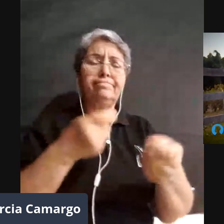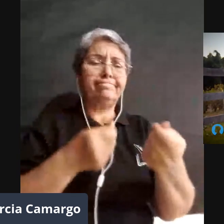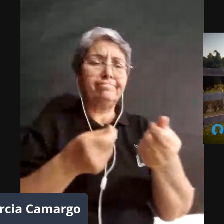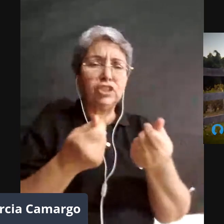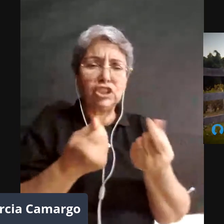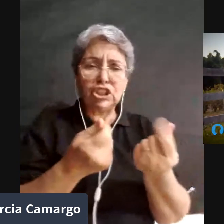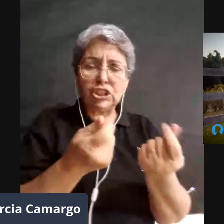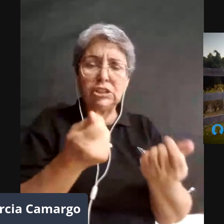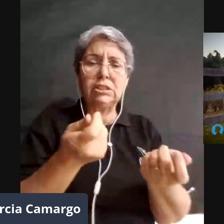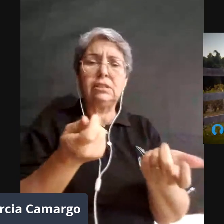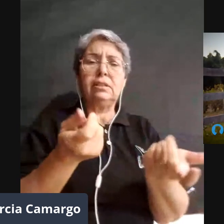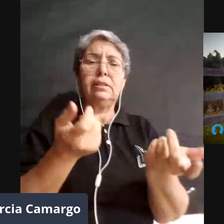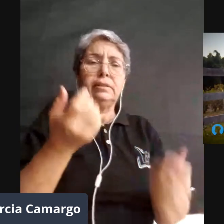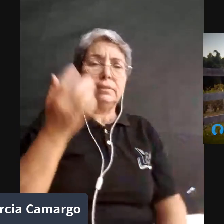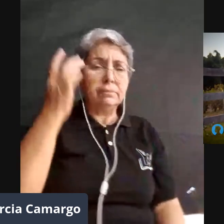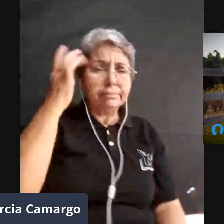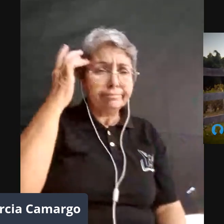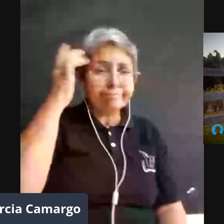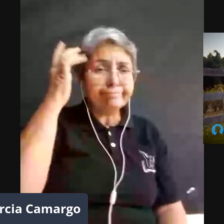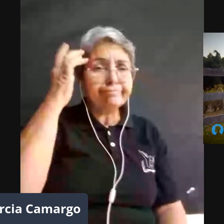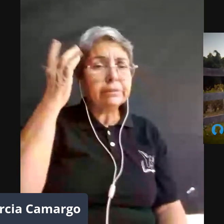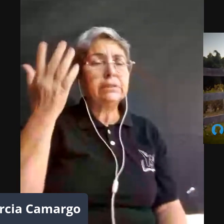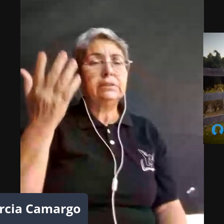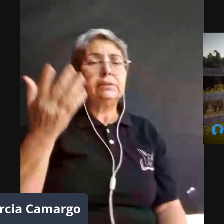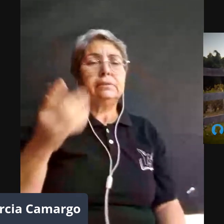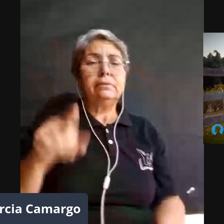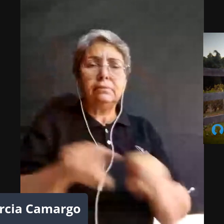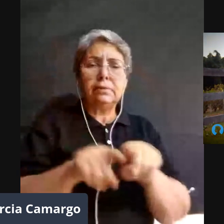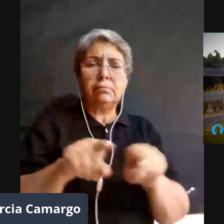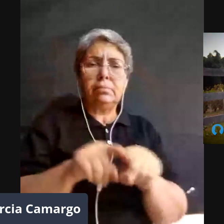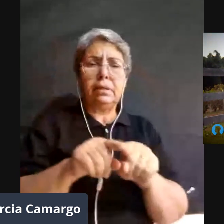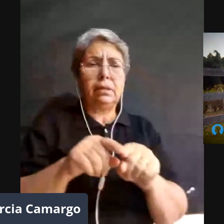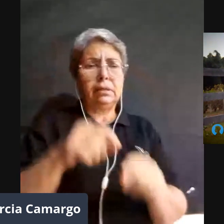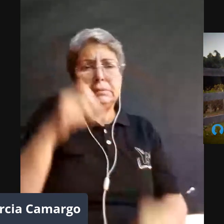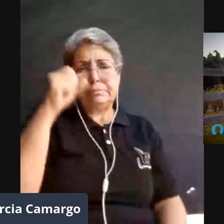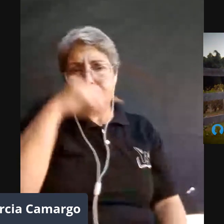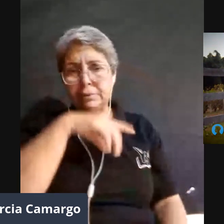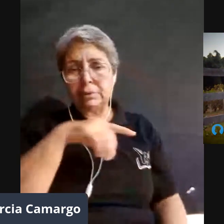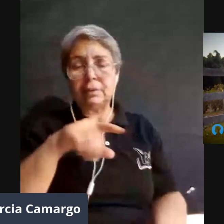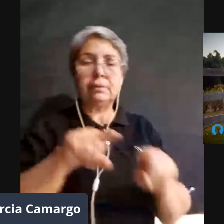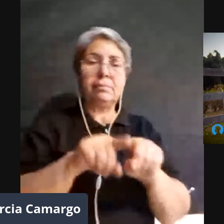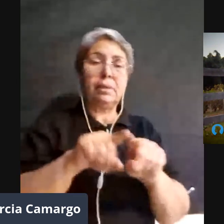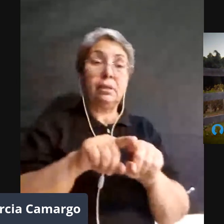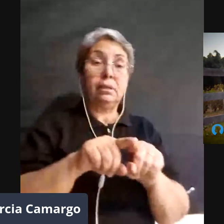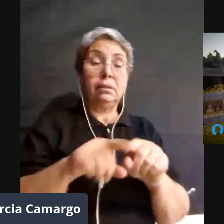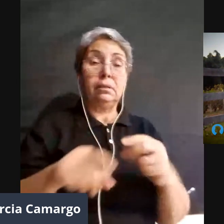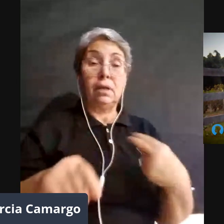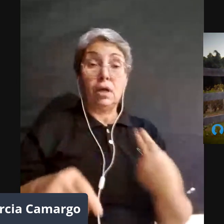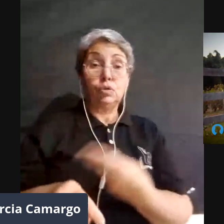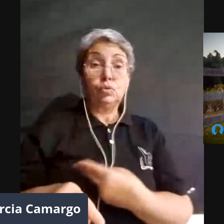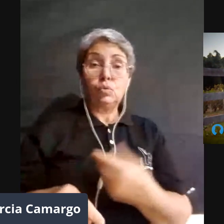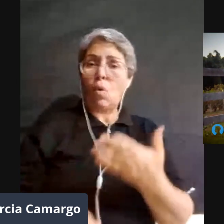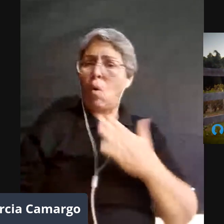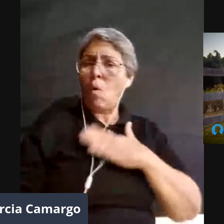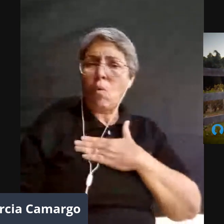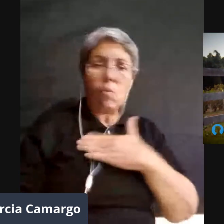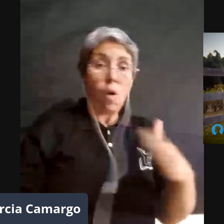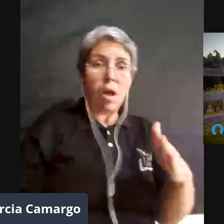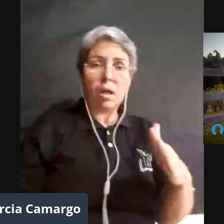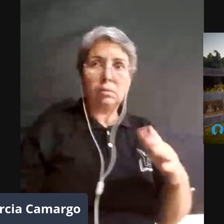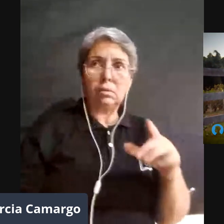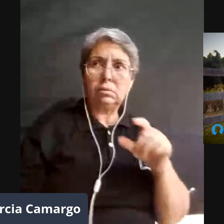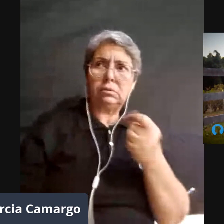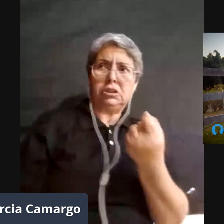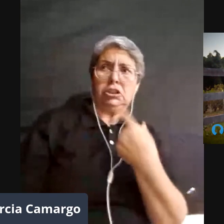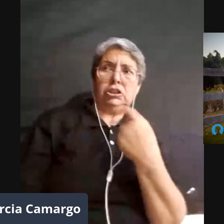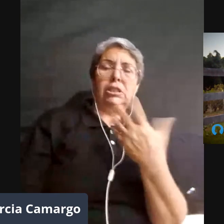que tantas heresias até grosseiras em nossas fileiras? E nós não gostamos de críticos e acusadores. Mas por que é que